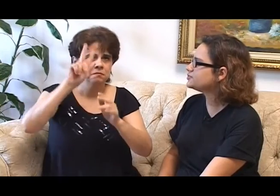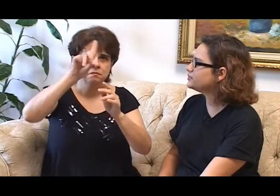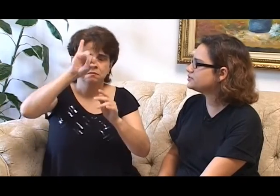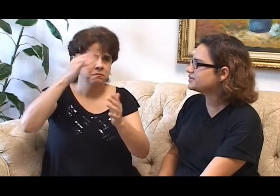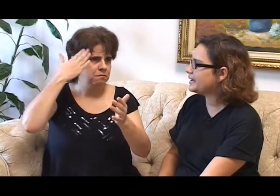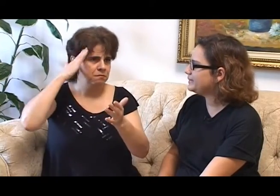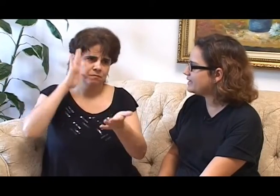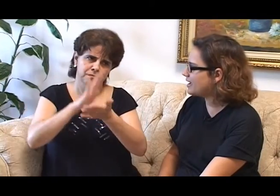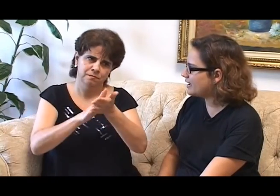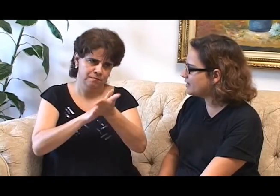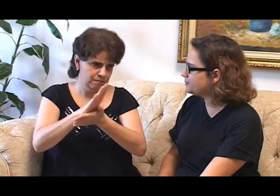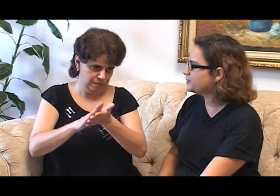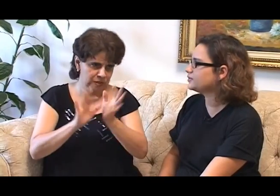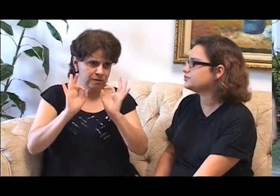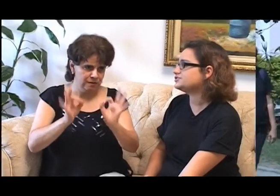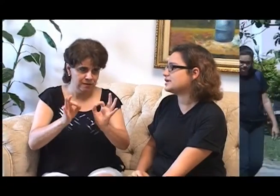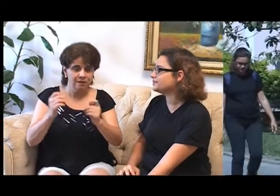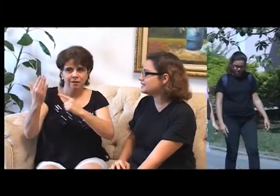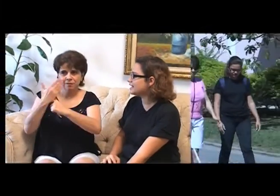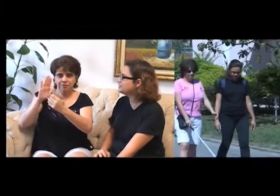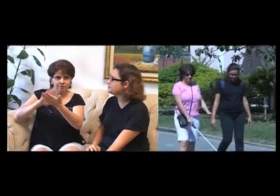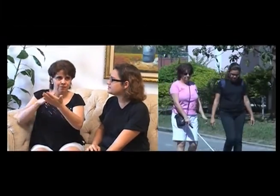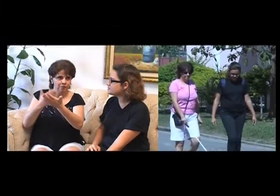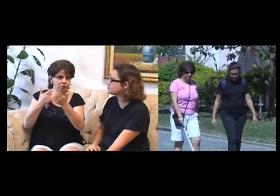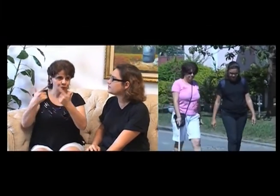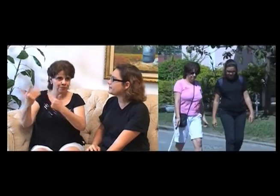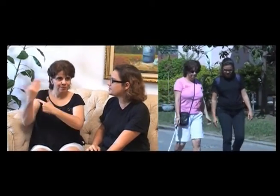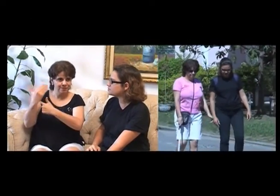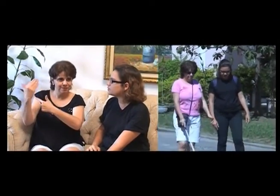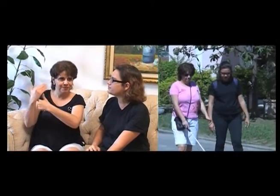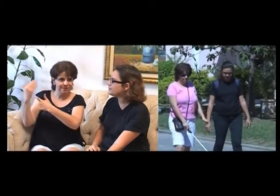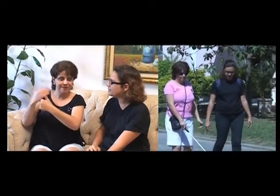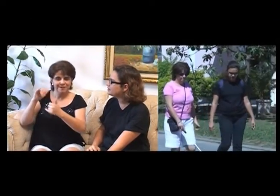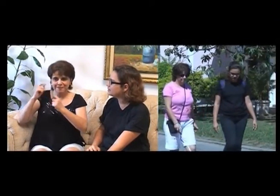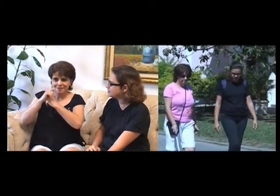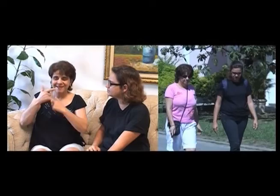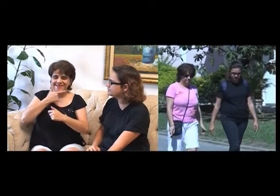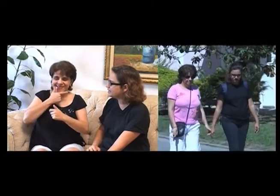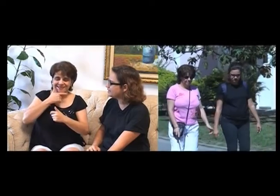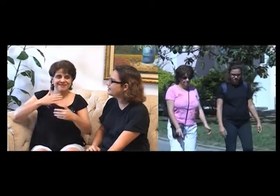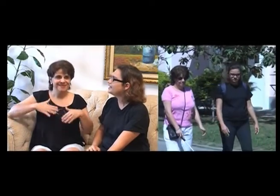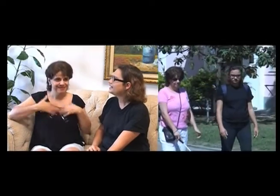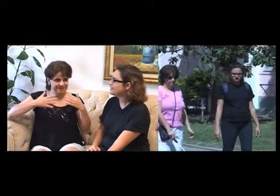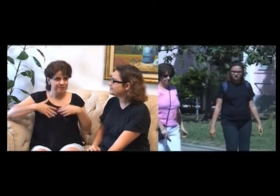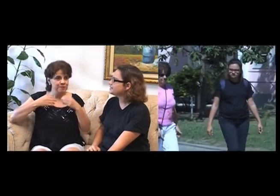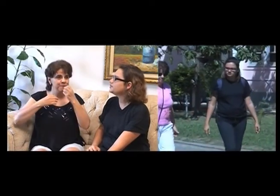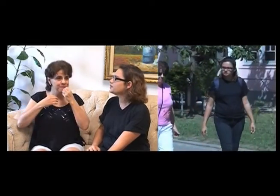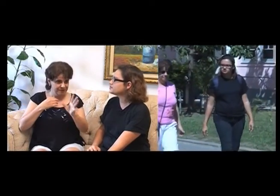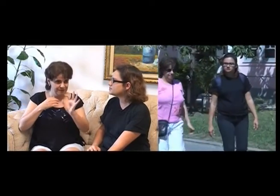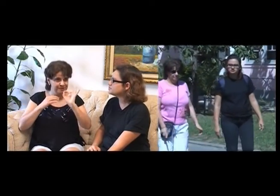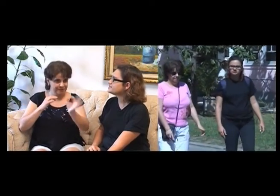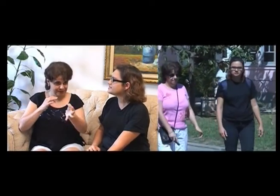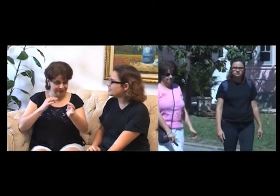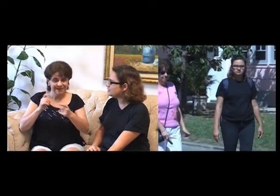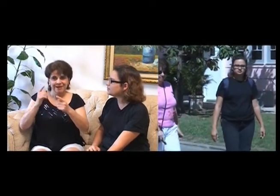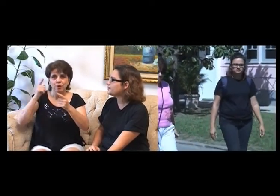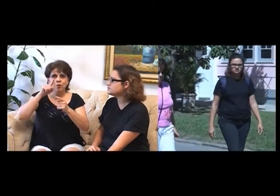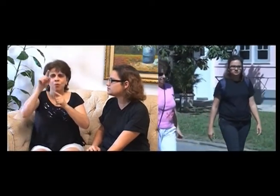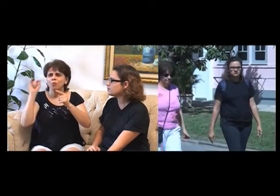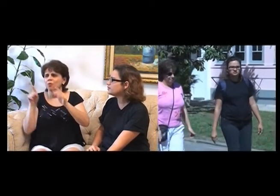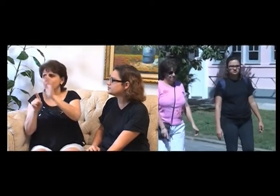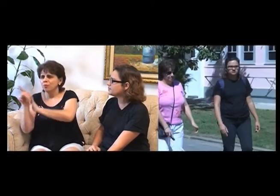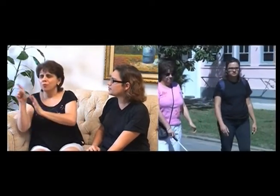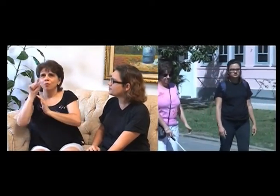Porque eu gosto muito de caminhar, porque eu não enxergo nada, eu preciso que uma pessoa vá me guiando, né? Então, eu gosto muito de sair